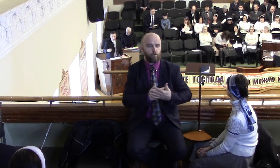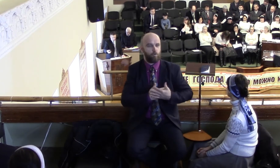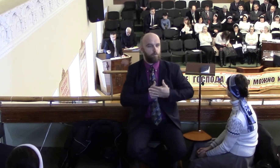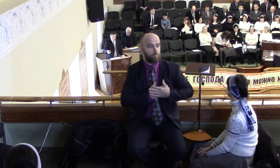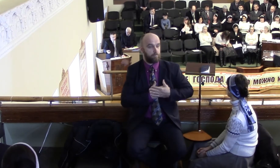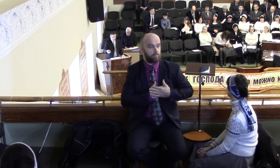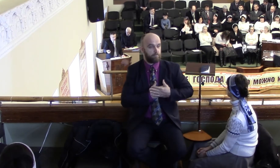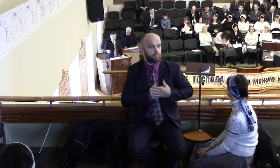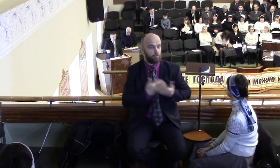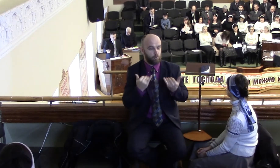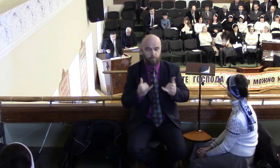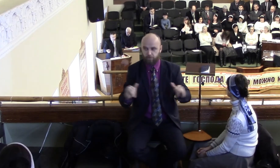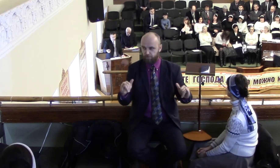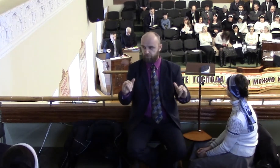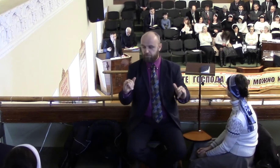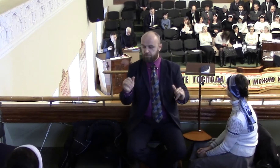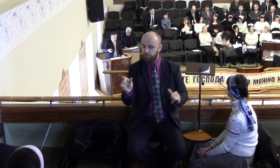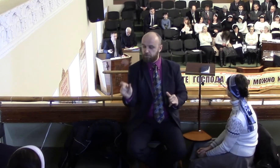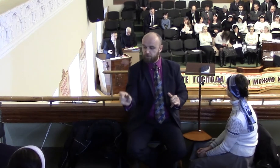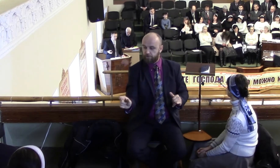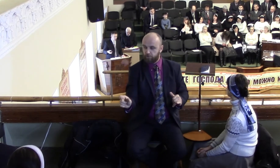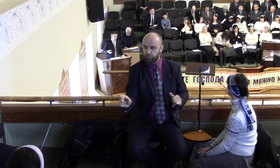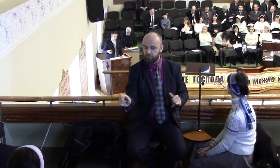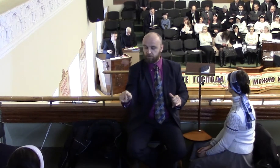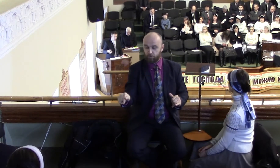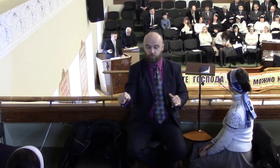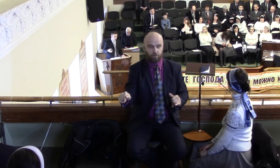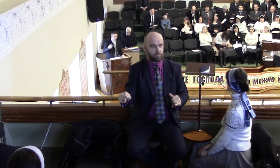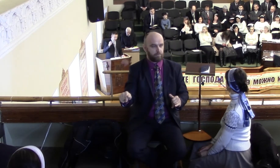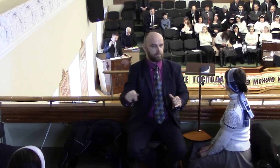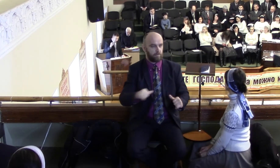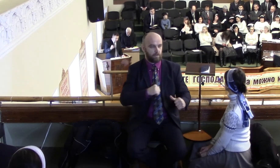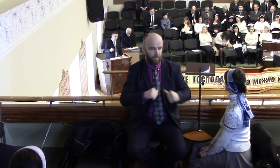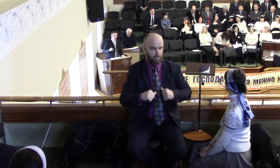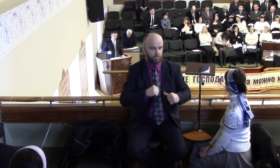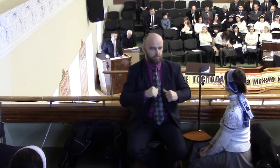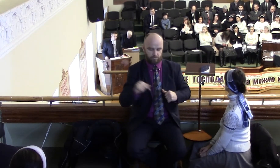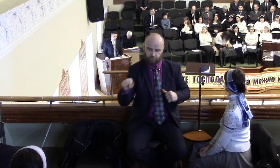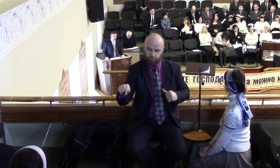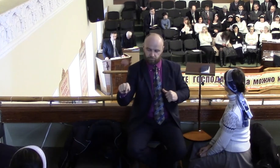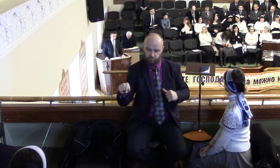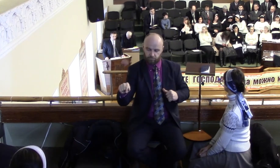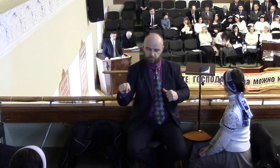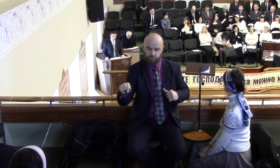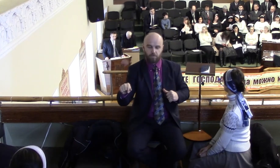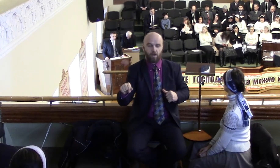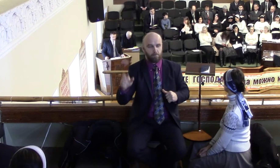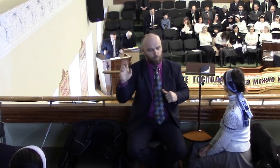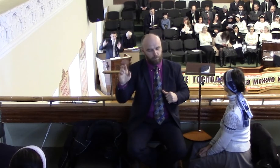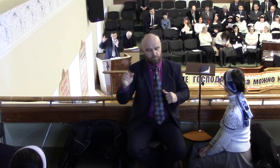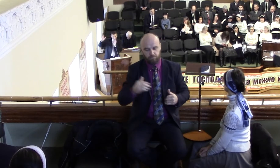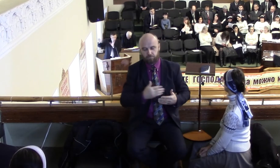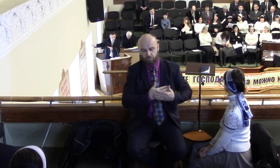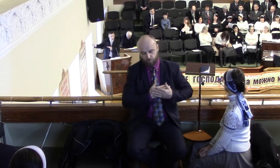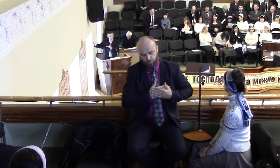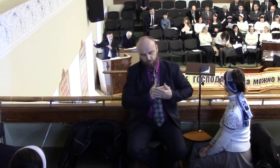удивительную к человеку. Когда Господь говорит, он именно это и имеет в виду, что он говорит.